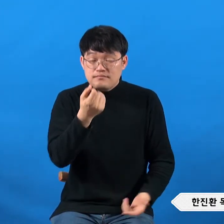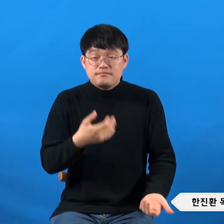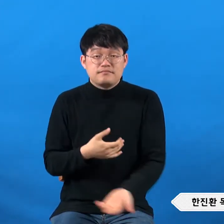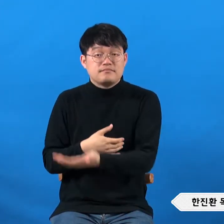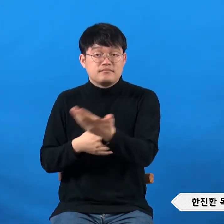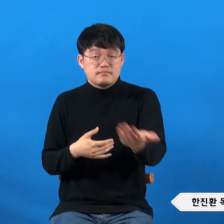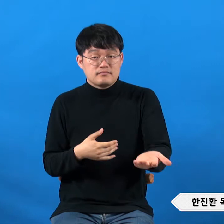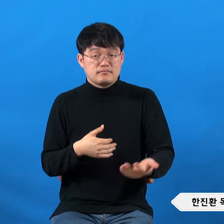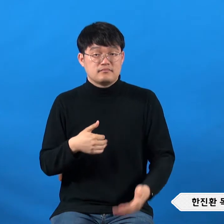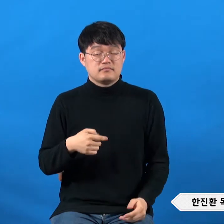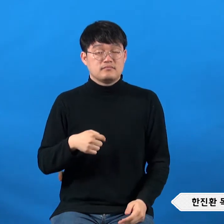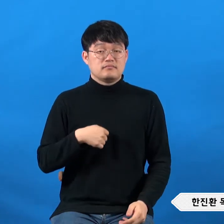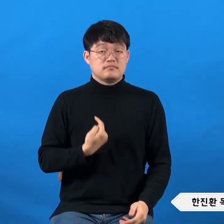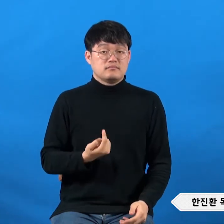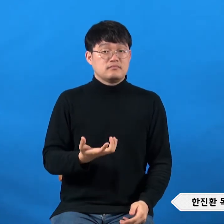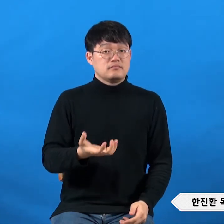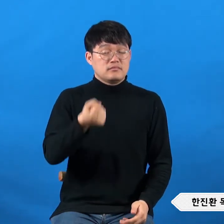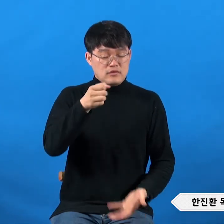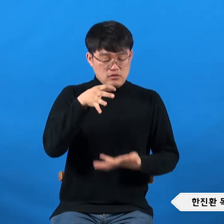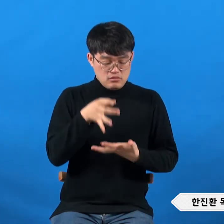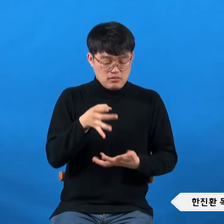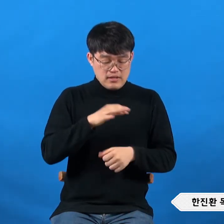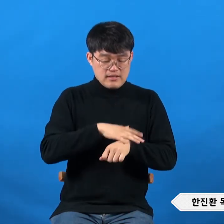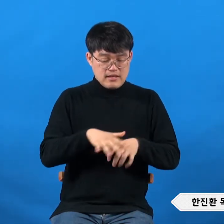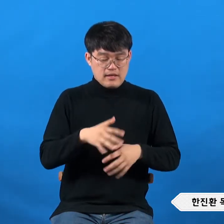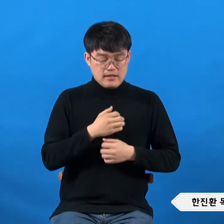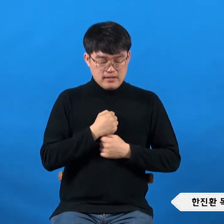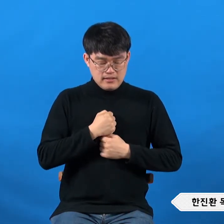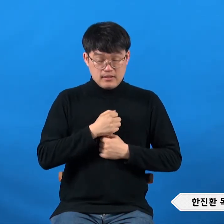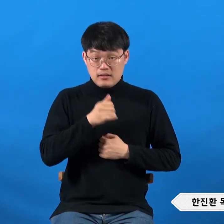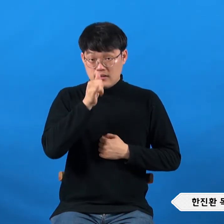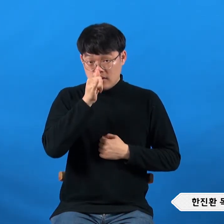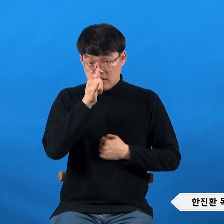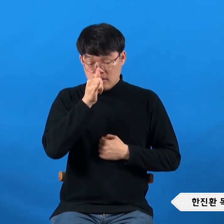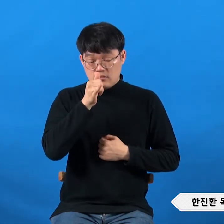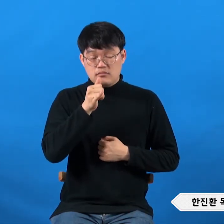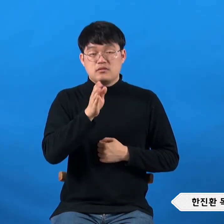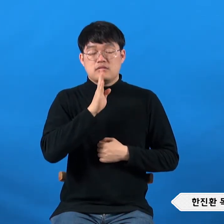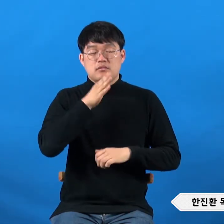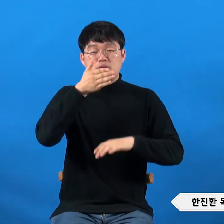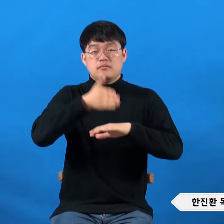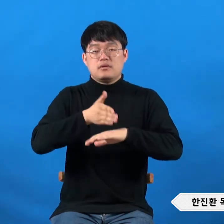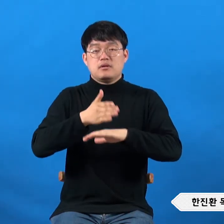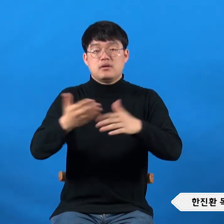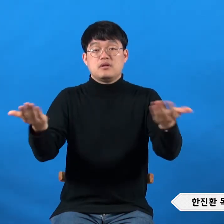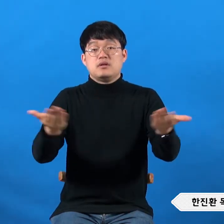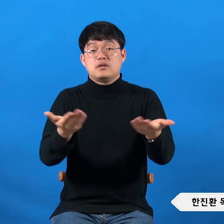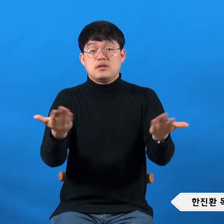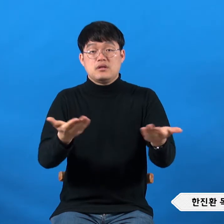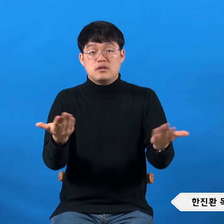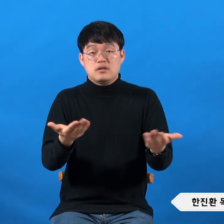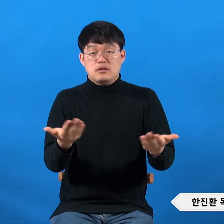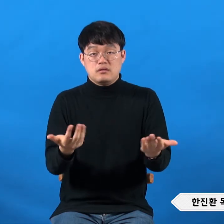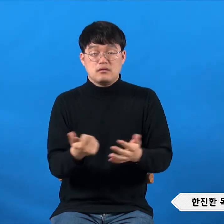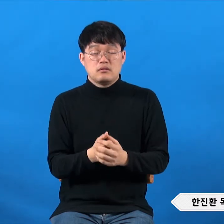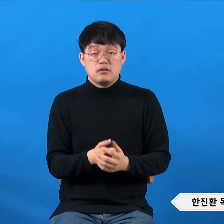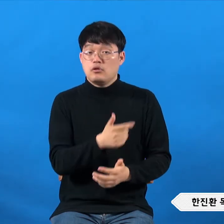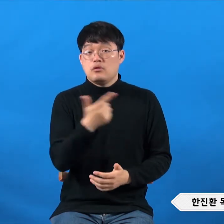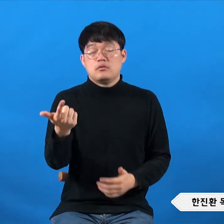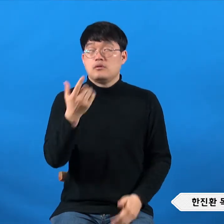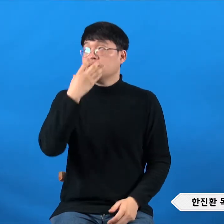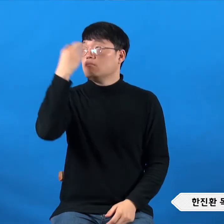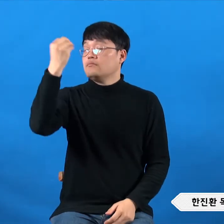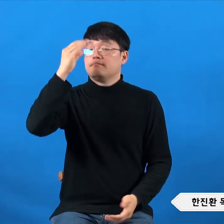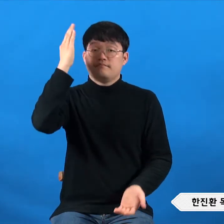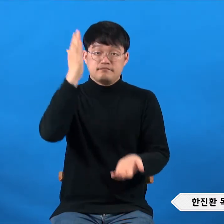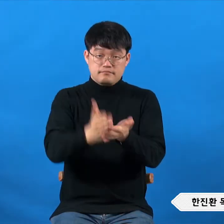여러분, 재물을 잘 지키고 있습니까? 그건 정말로 감사한 일입니다. 그래도